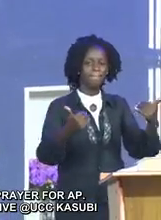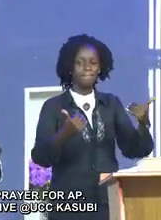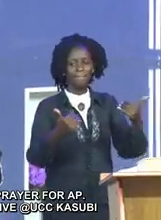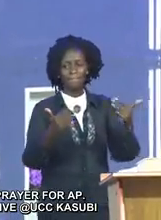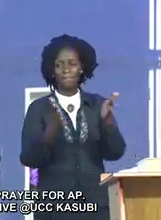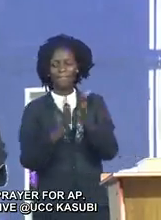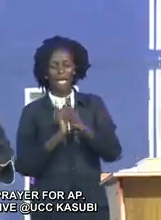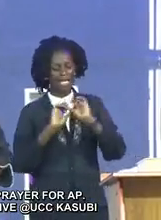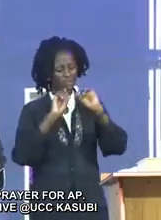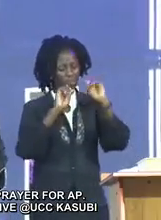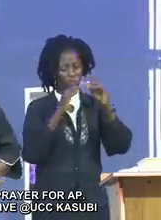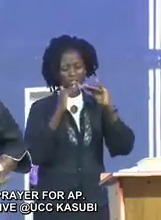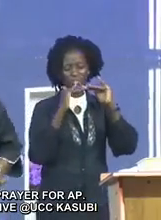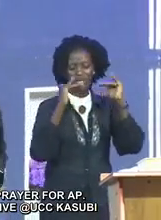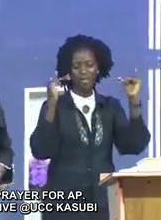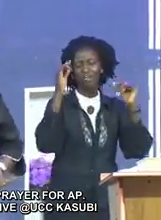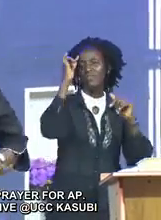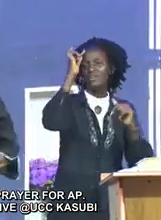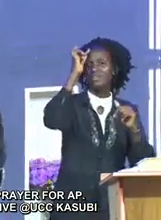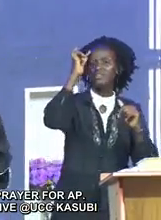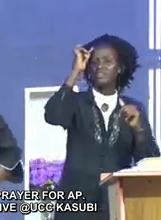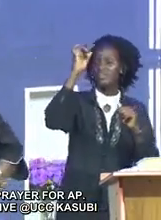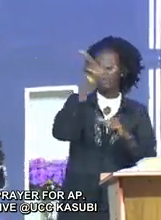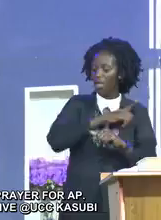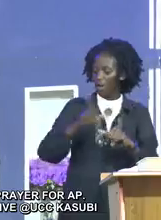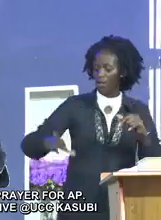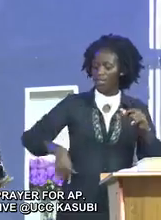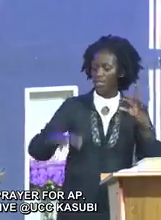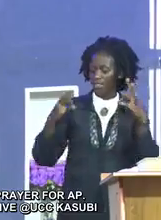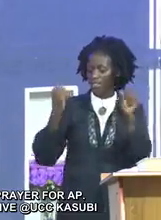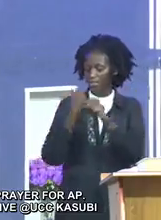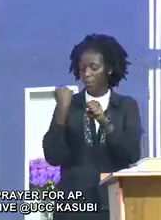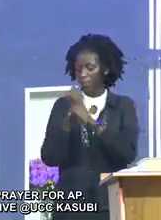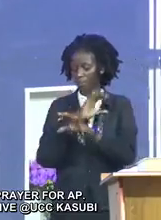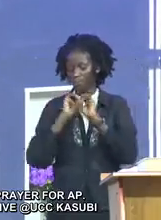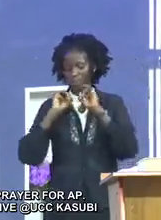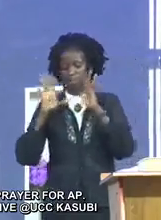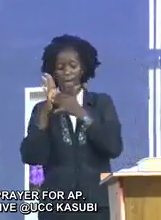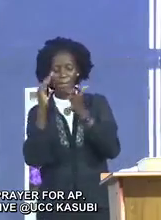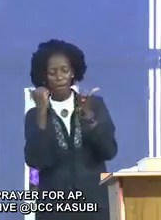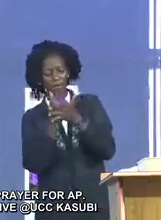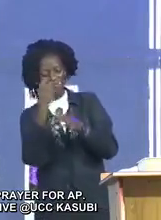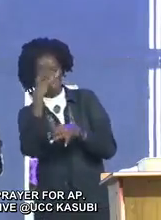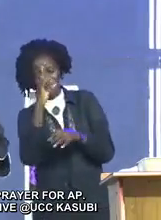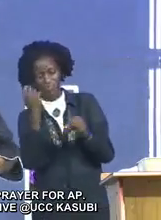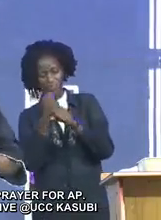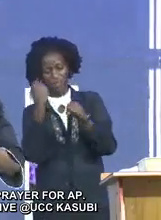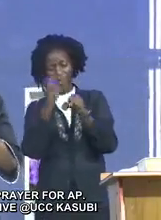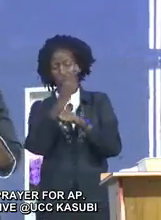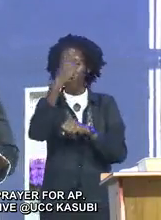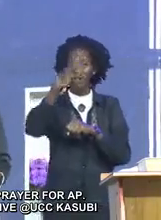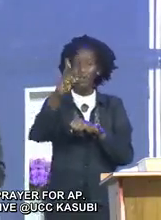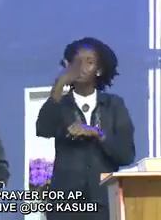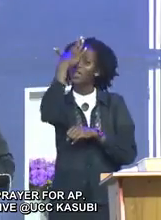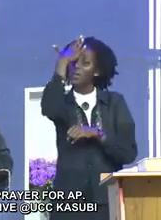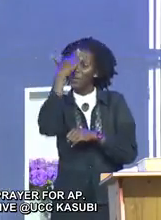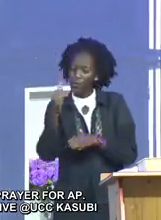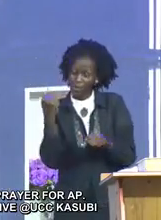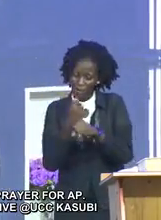ujuse no kuno woza ebya mukama tebikona kubabwe biba wikona